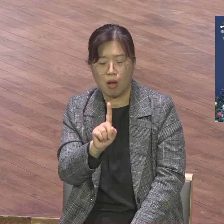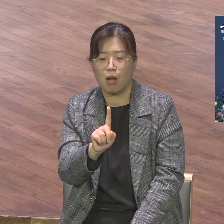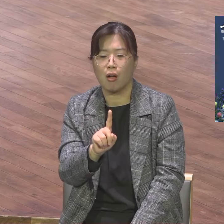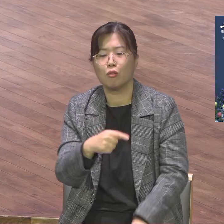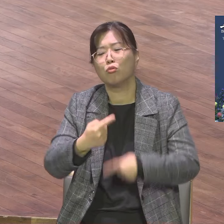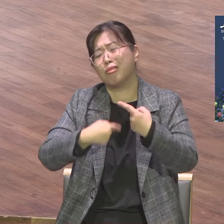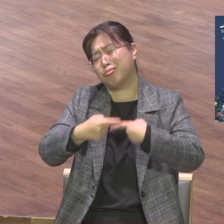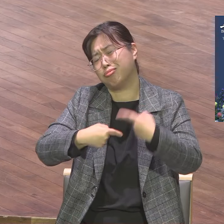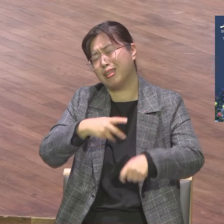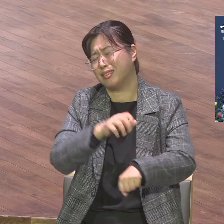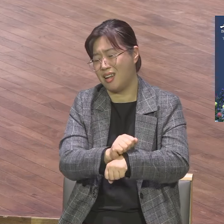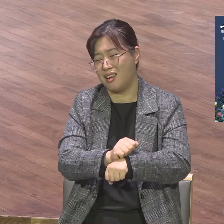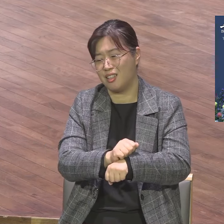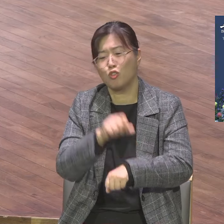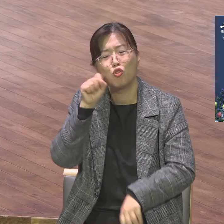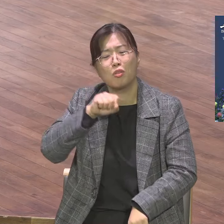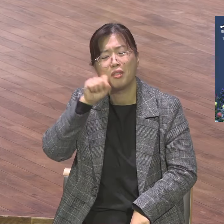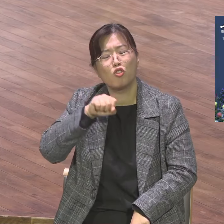삼오늘.